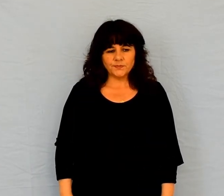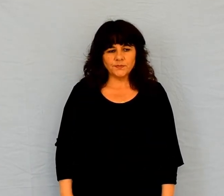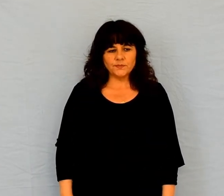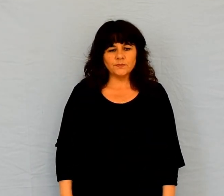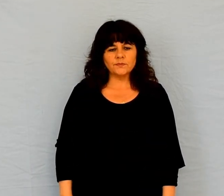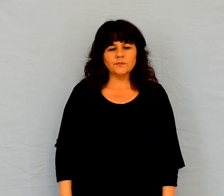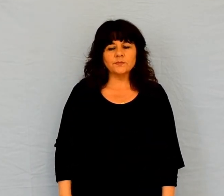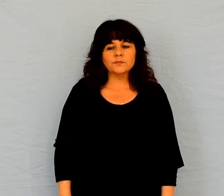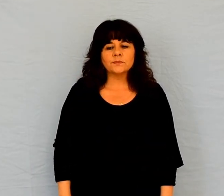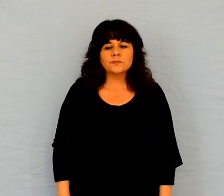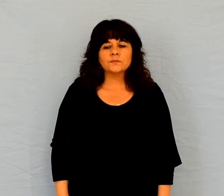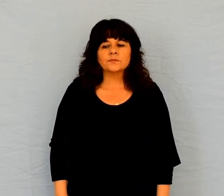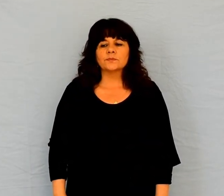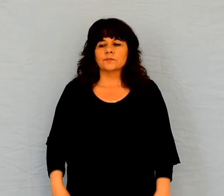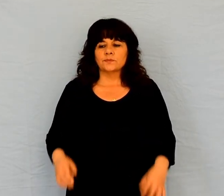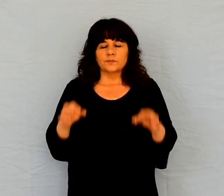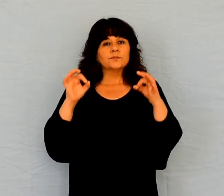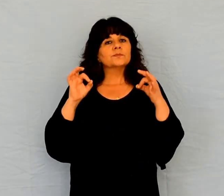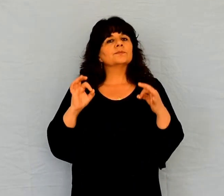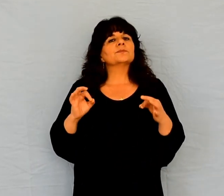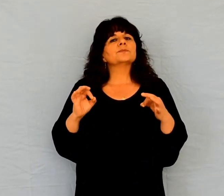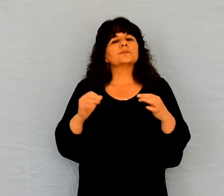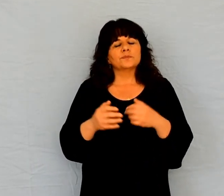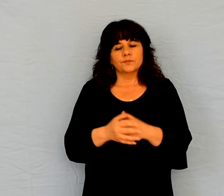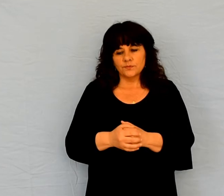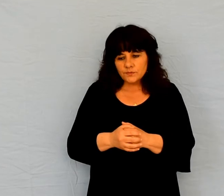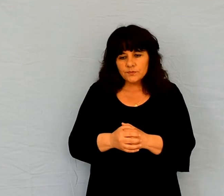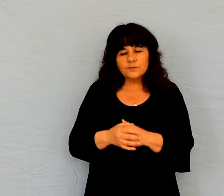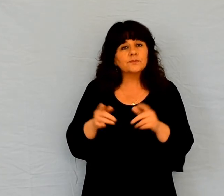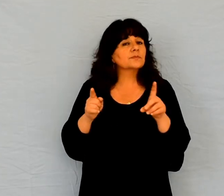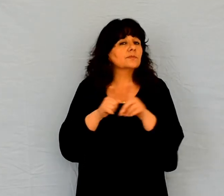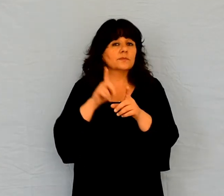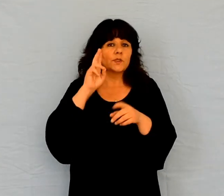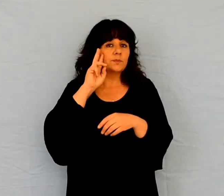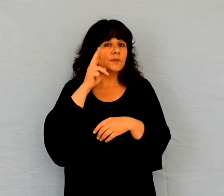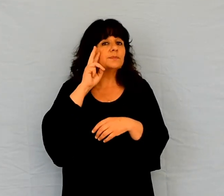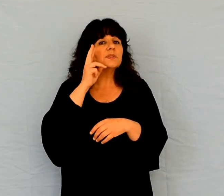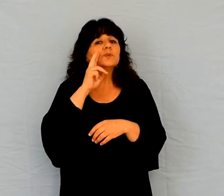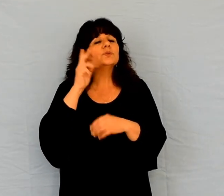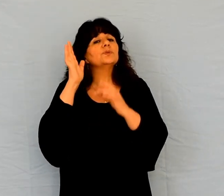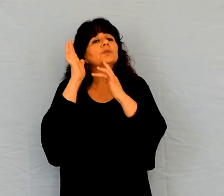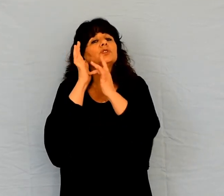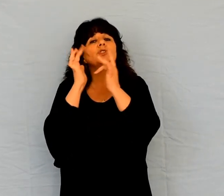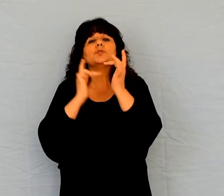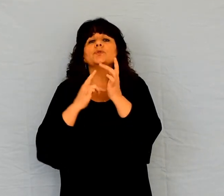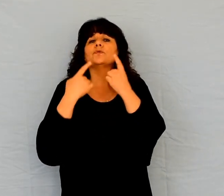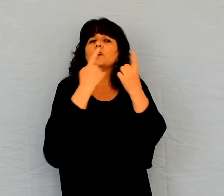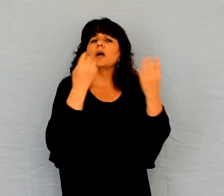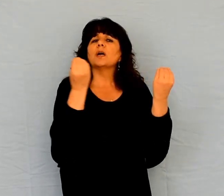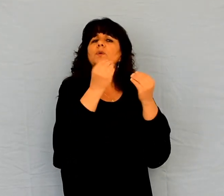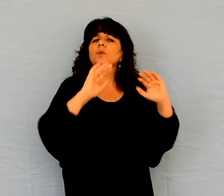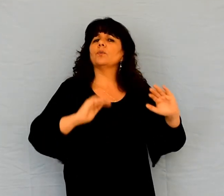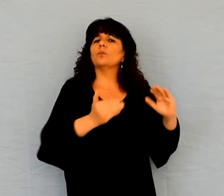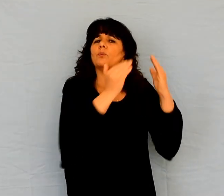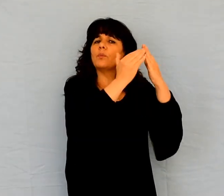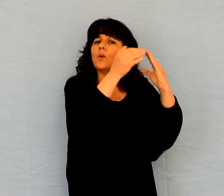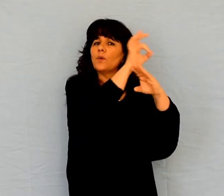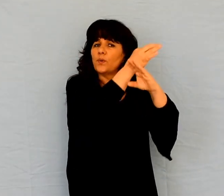Jésus sortit pour se rendre, selon son habitude, au mont des Oliviers, et ses disciples le suivirent.